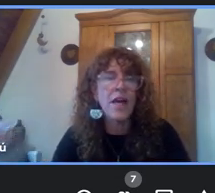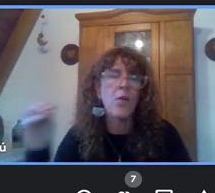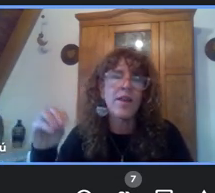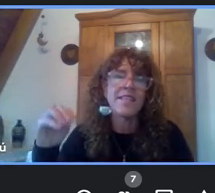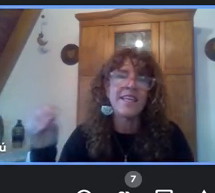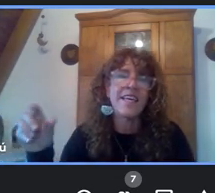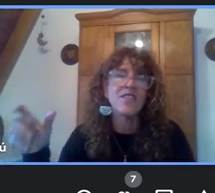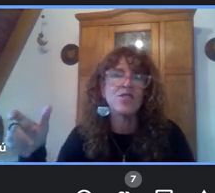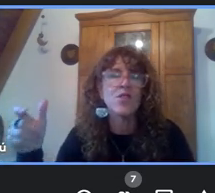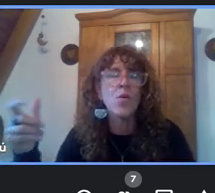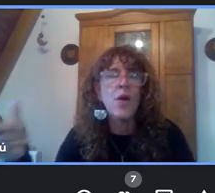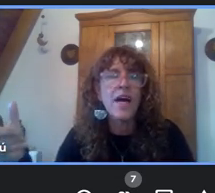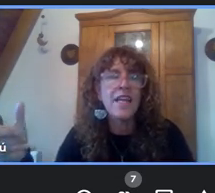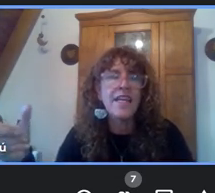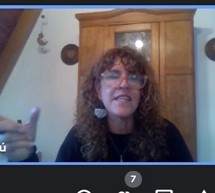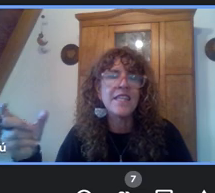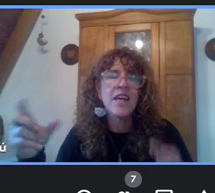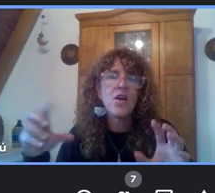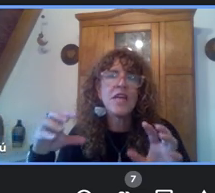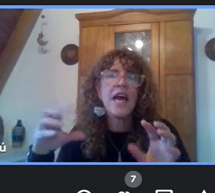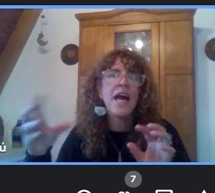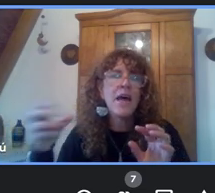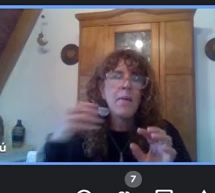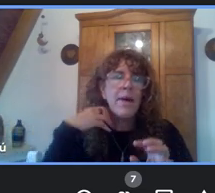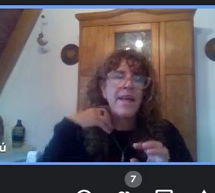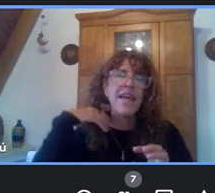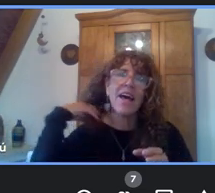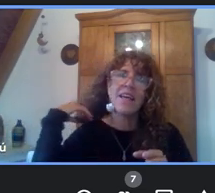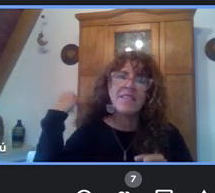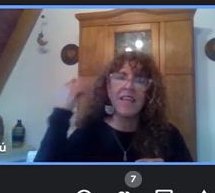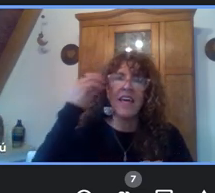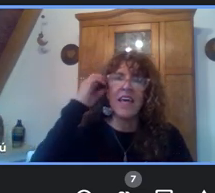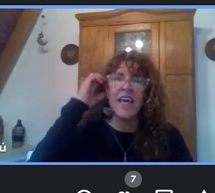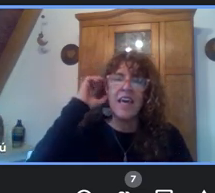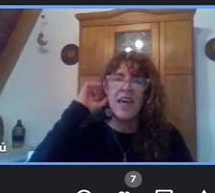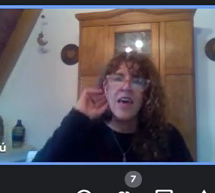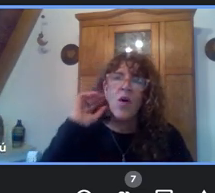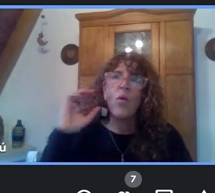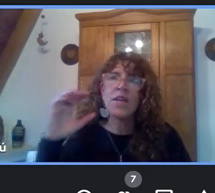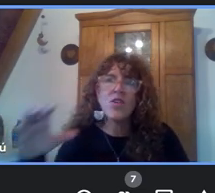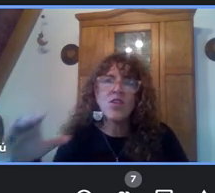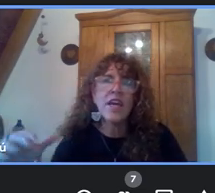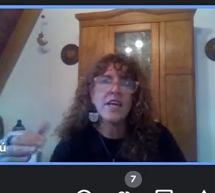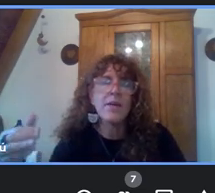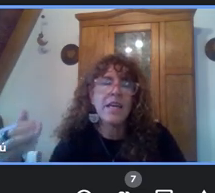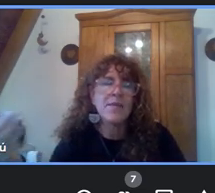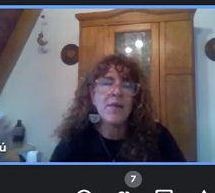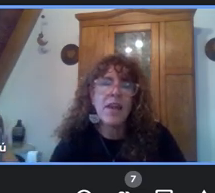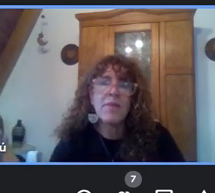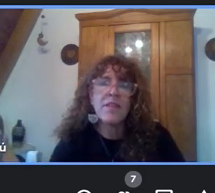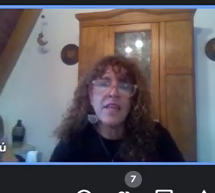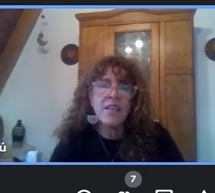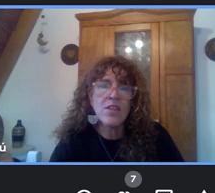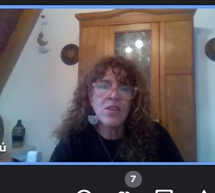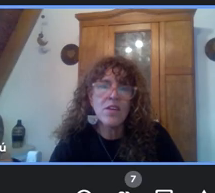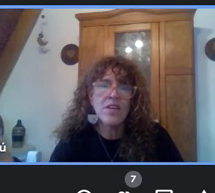y acuérdense que esos son iguales. O sea, varias cuestiones que se van